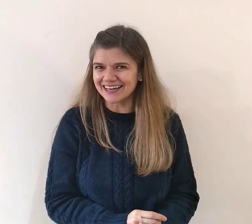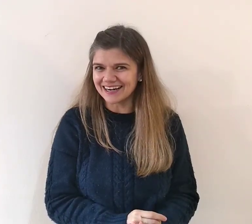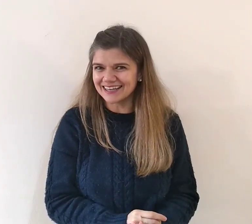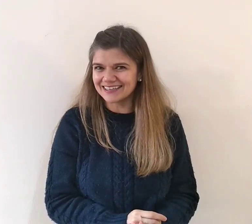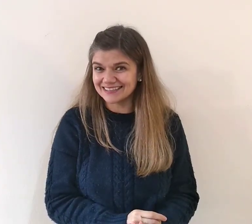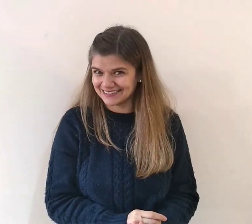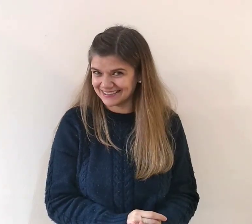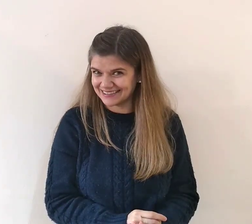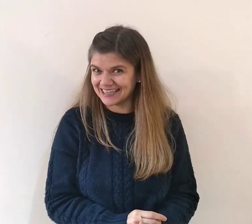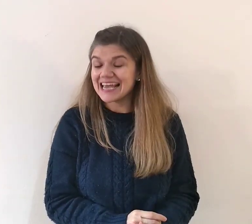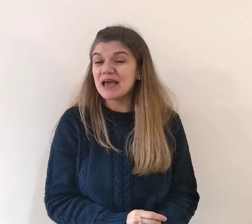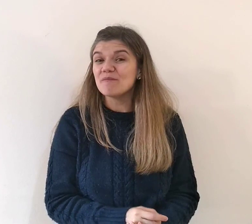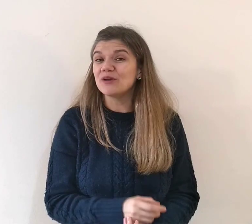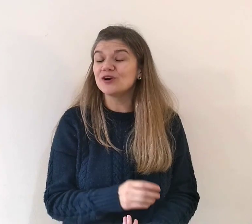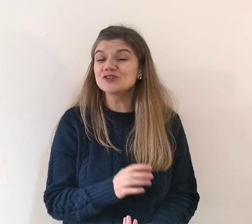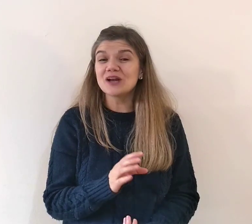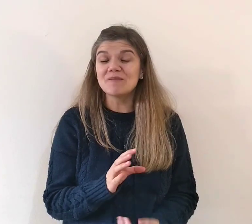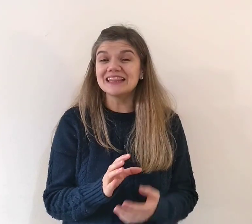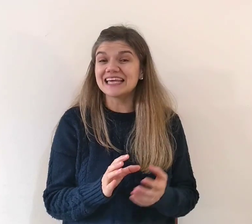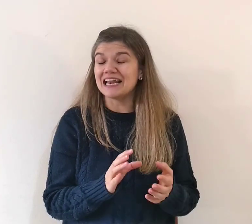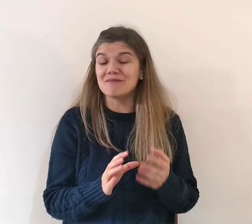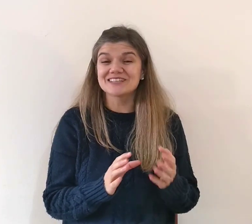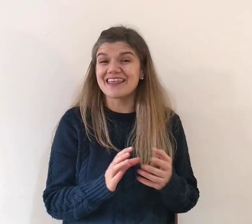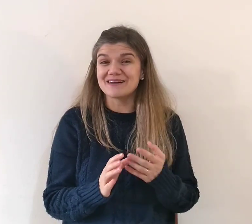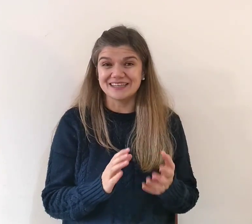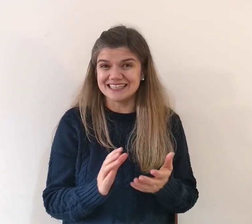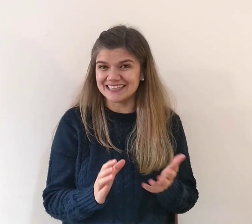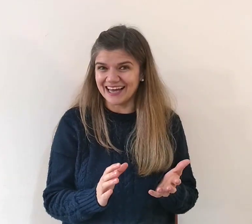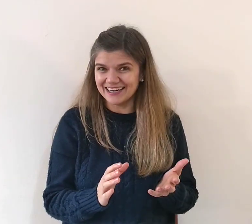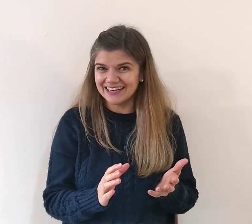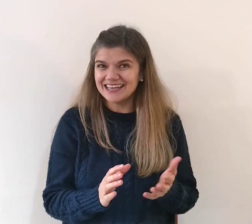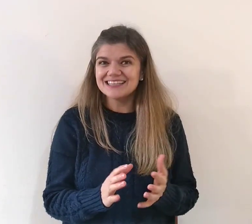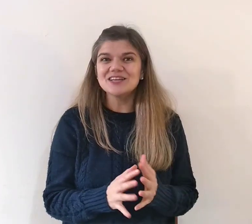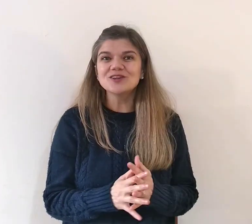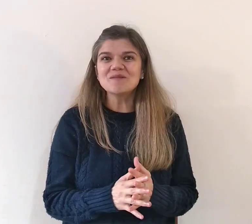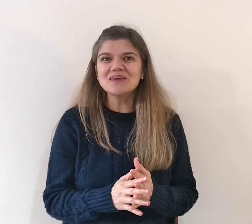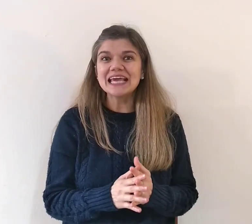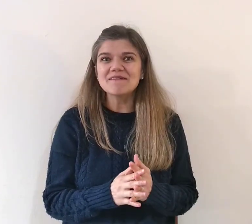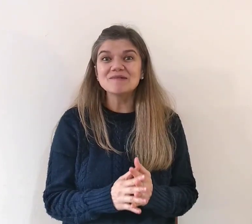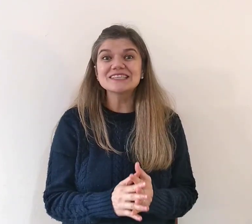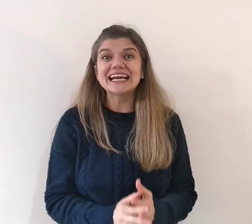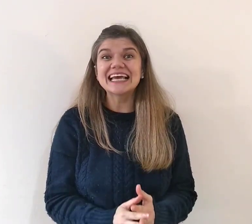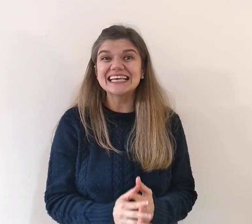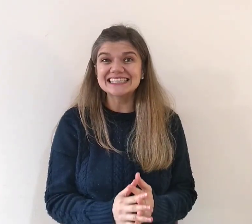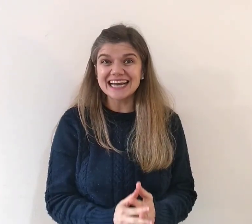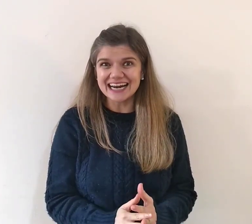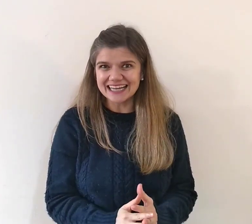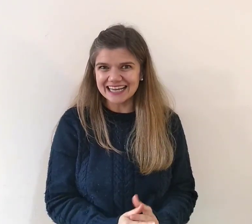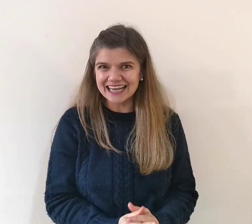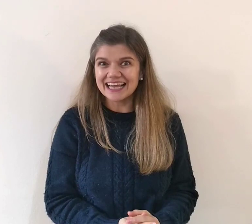dramatizarla. Pero no solamente que la vamos a dramatizar, sino también que vamos a registrar